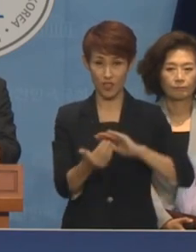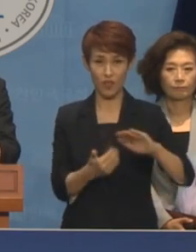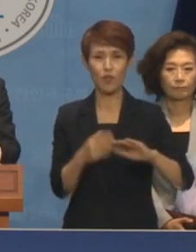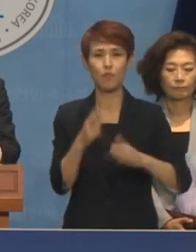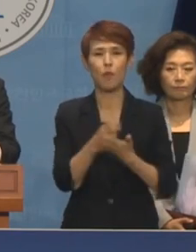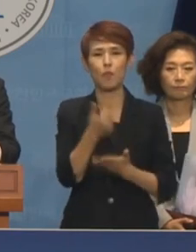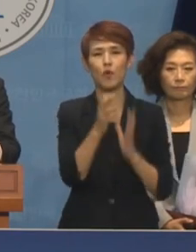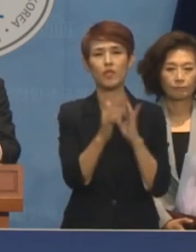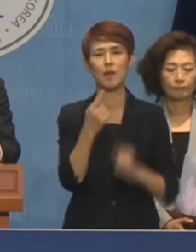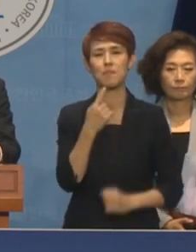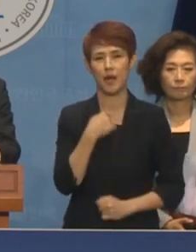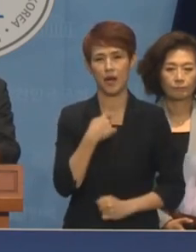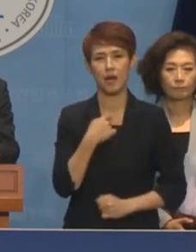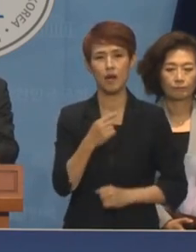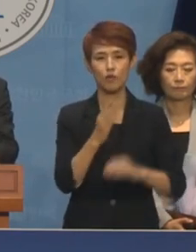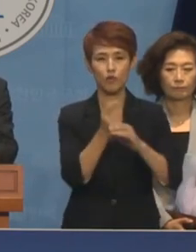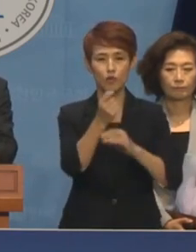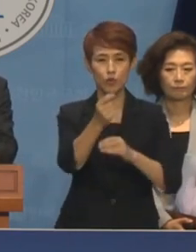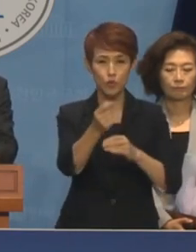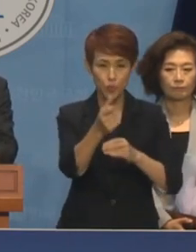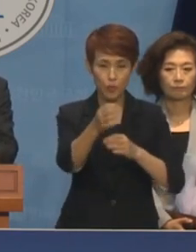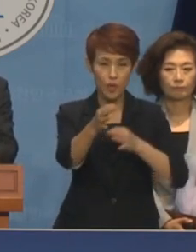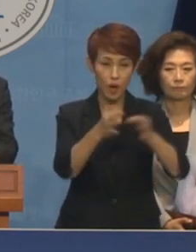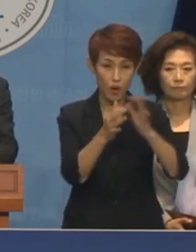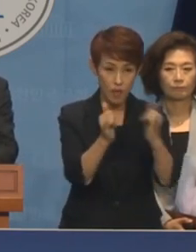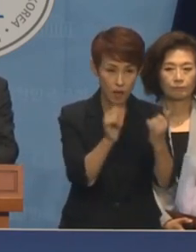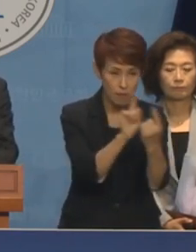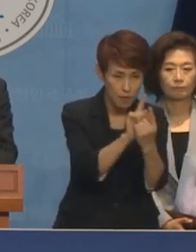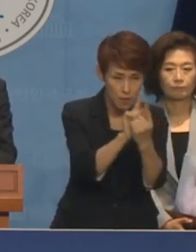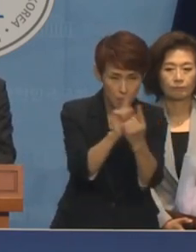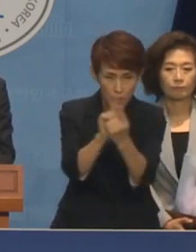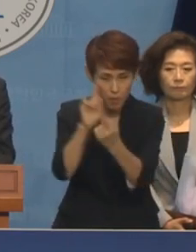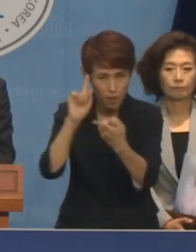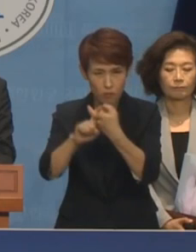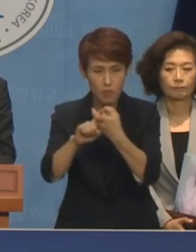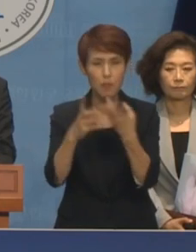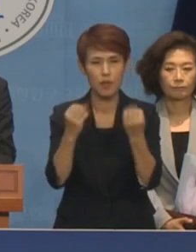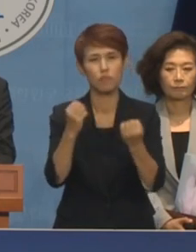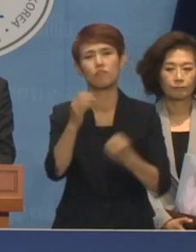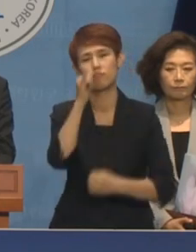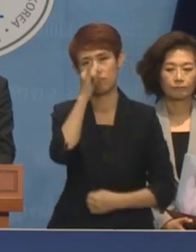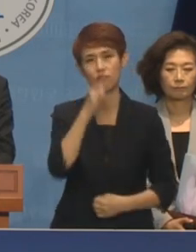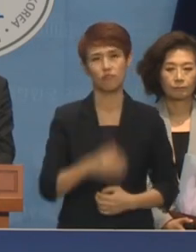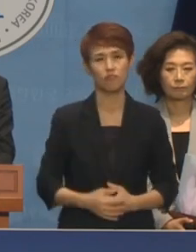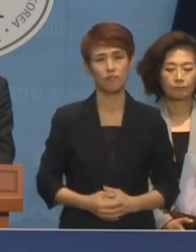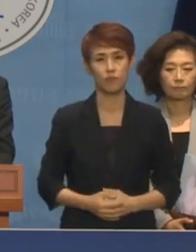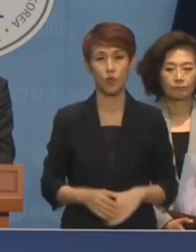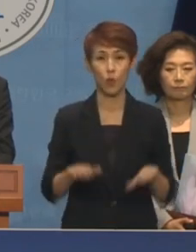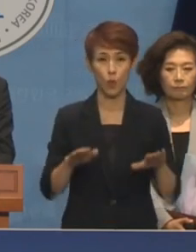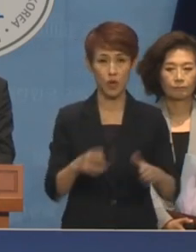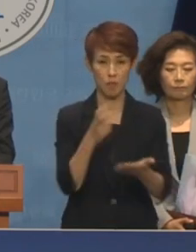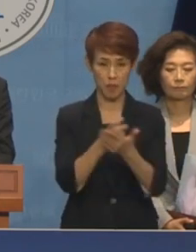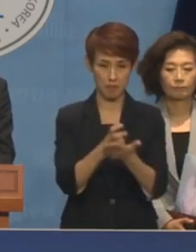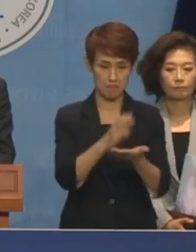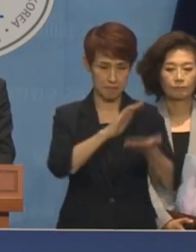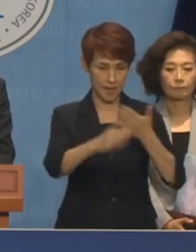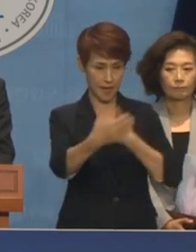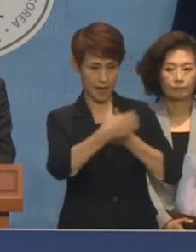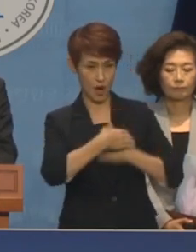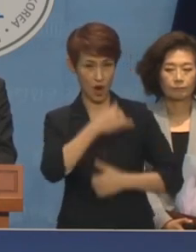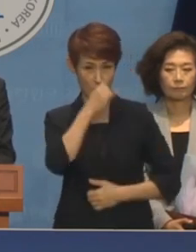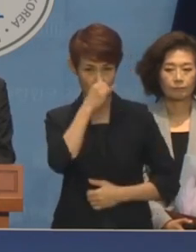하며 중소상공인을 중심으로 한 민생 문제에 많은 관심을 기울여 왔습니다. 오늘 입법 이어 달리기를